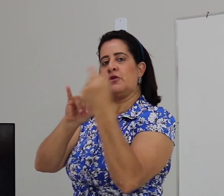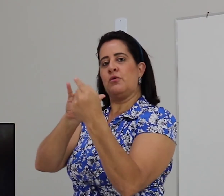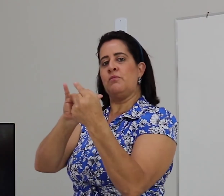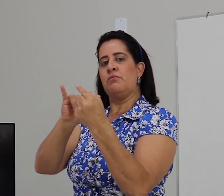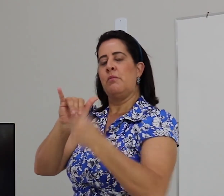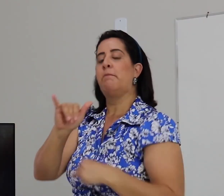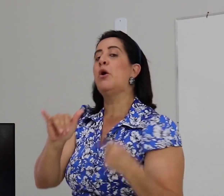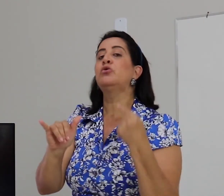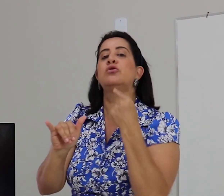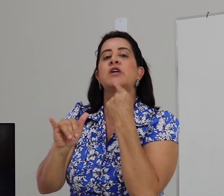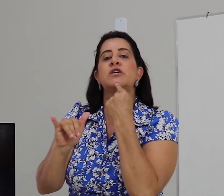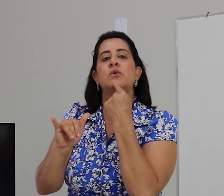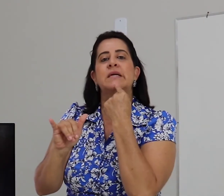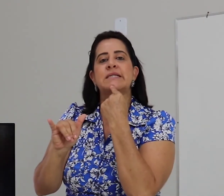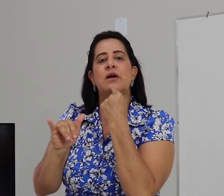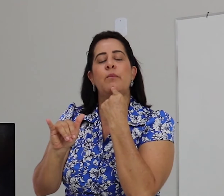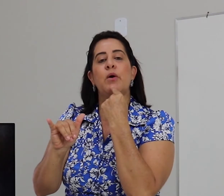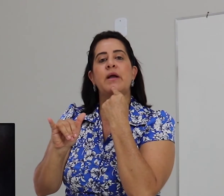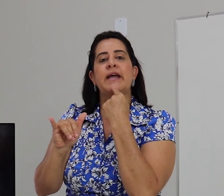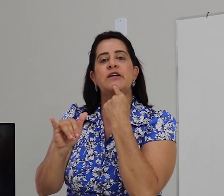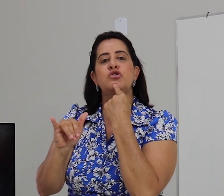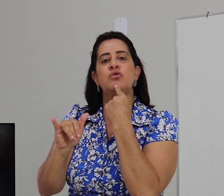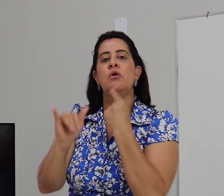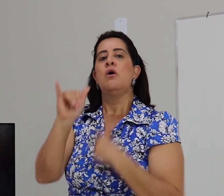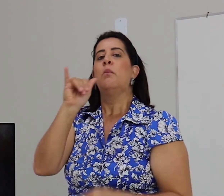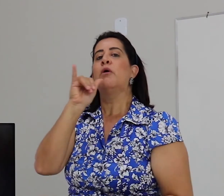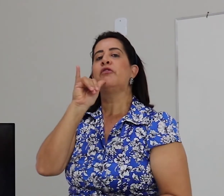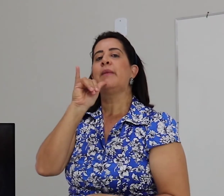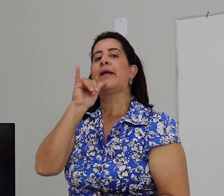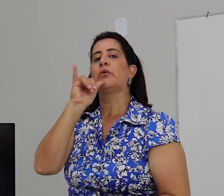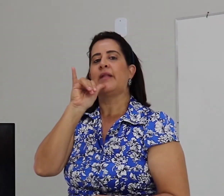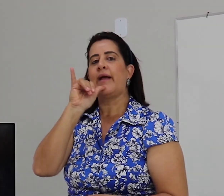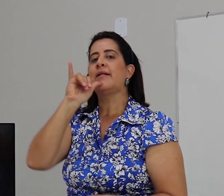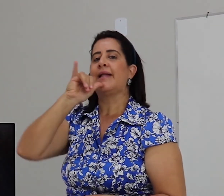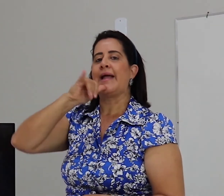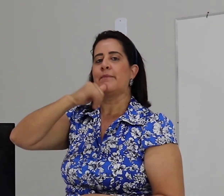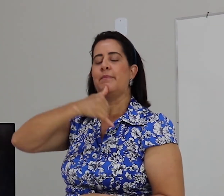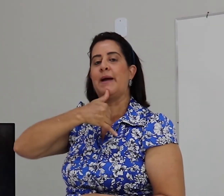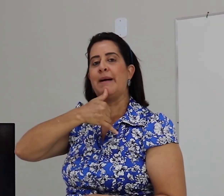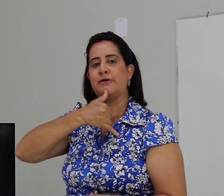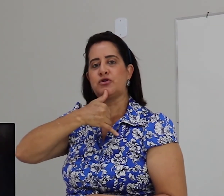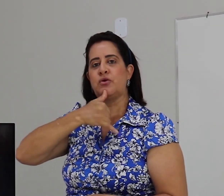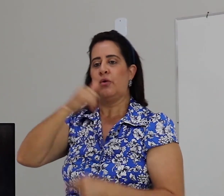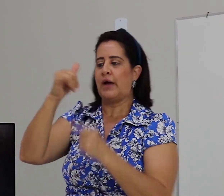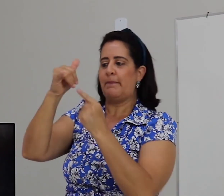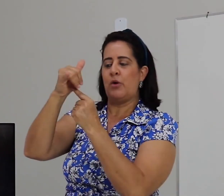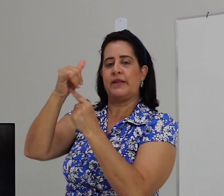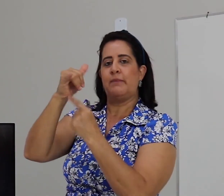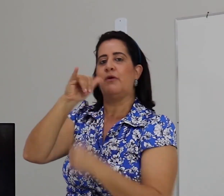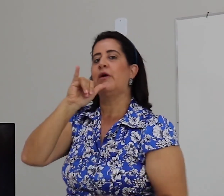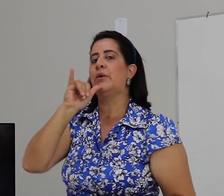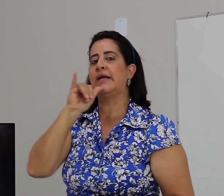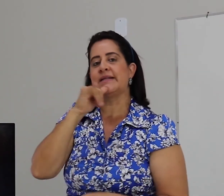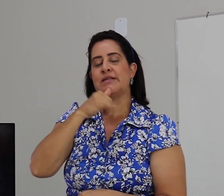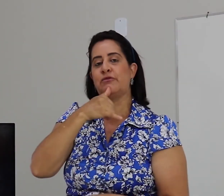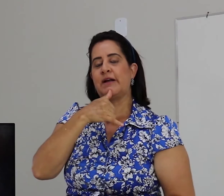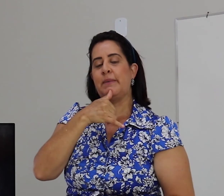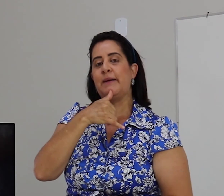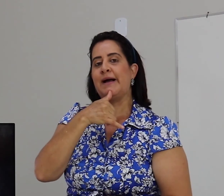Y, ponto de articulação, meu queixo, movimento, tem, para baixo. A palma da mão, a orientação fica para baixo